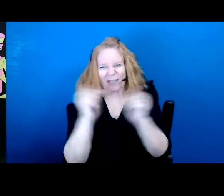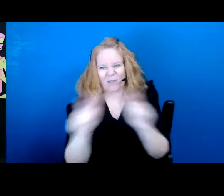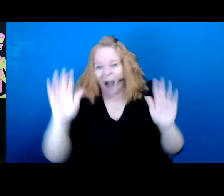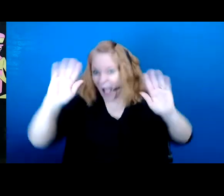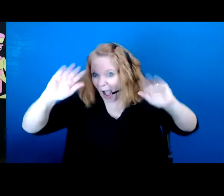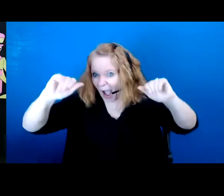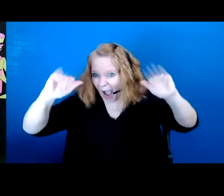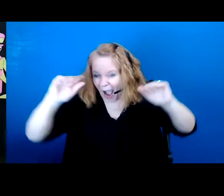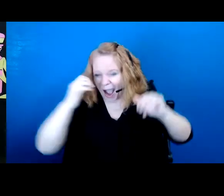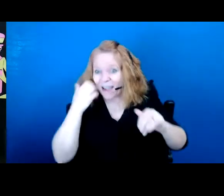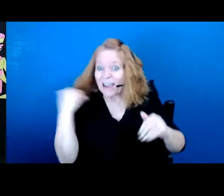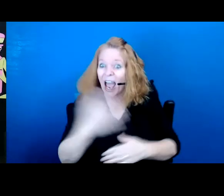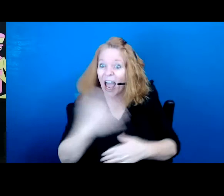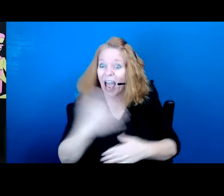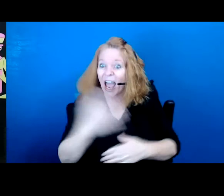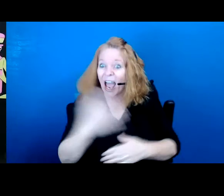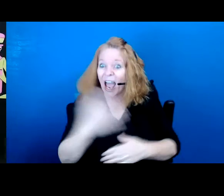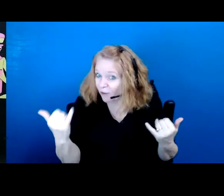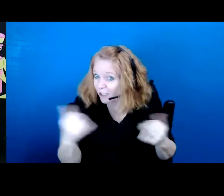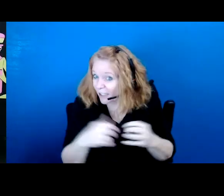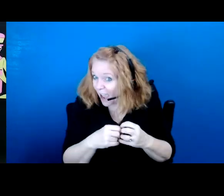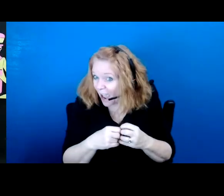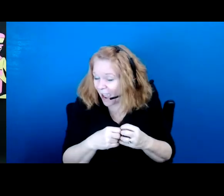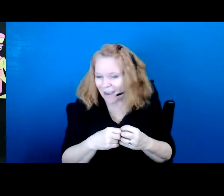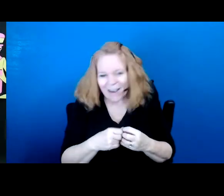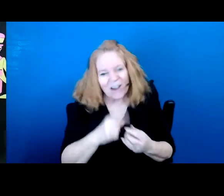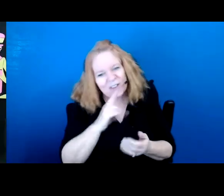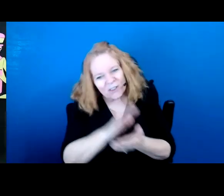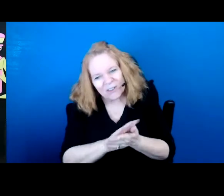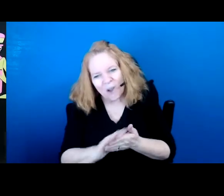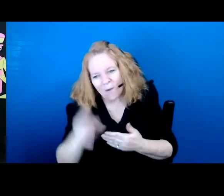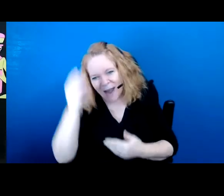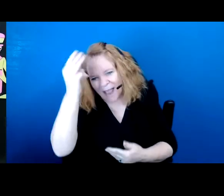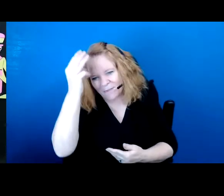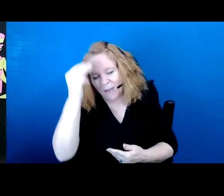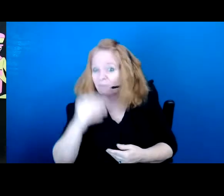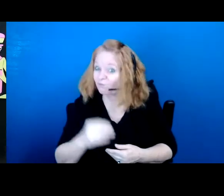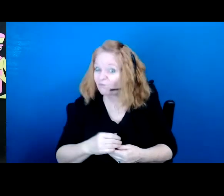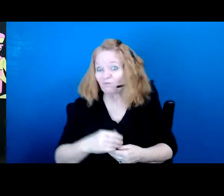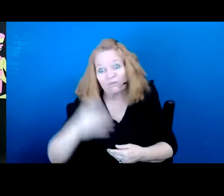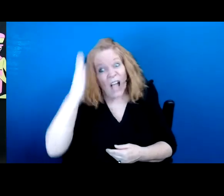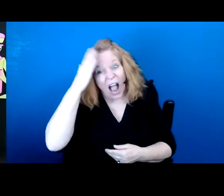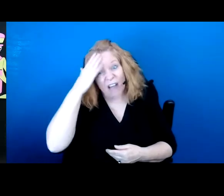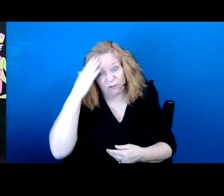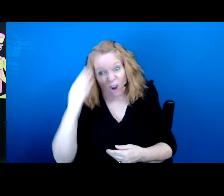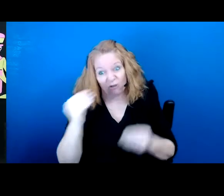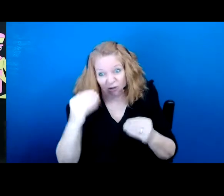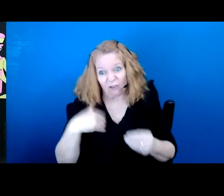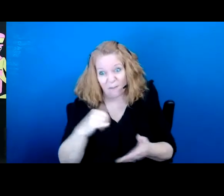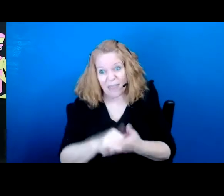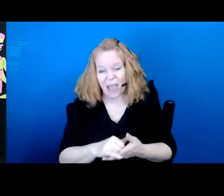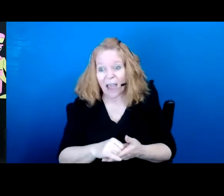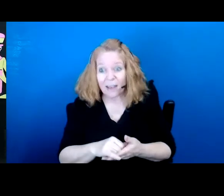nuestros amigos nos encanta verlos están disfrutando el día o marvin qué amable